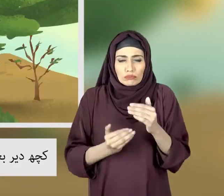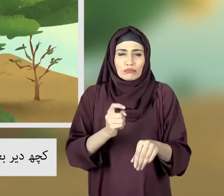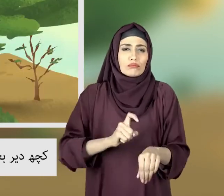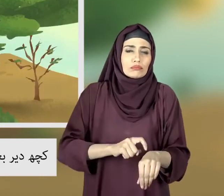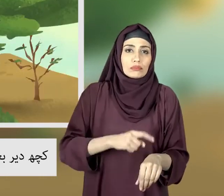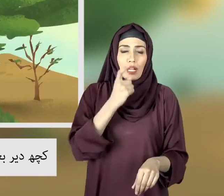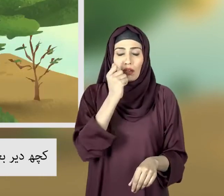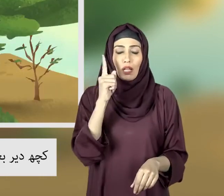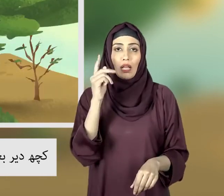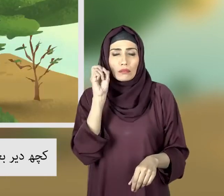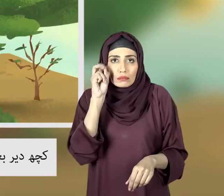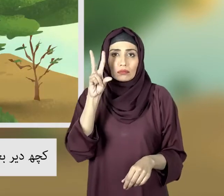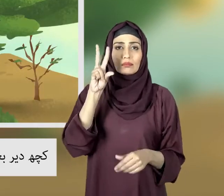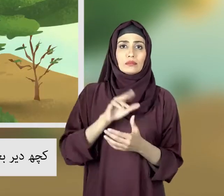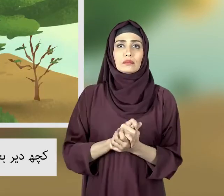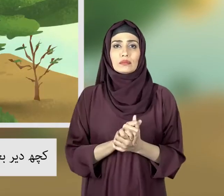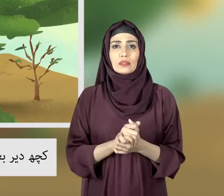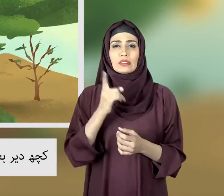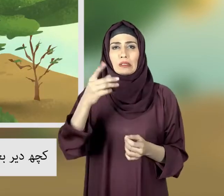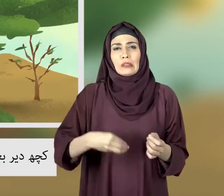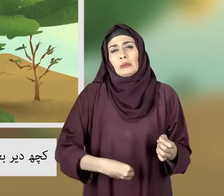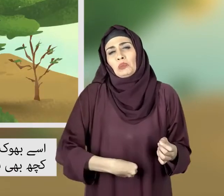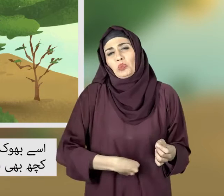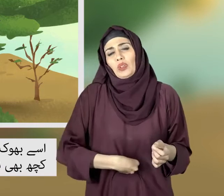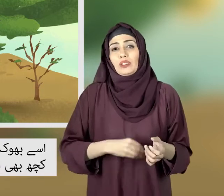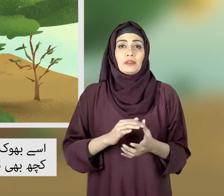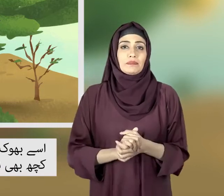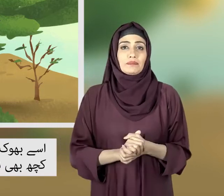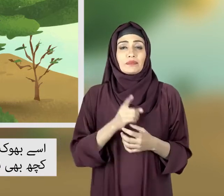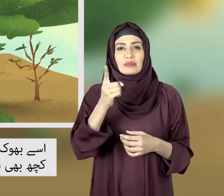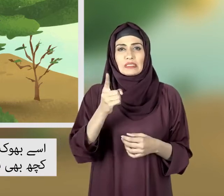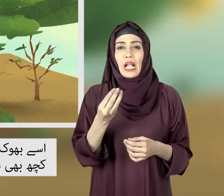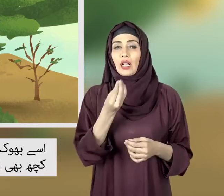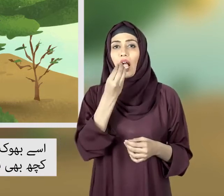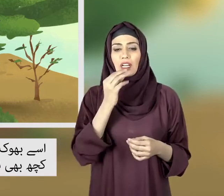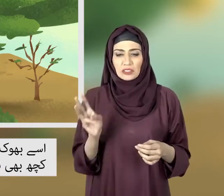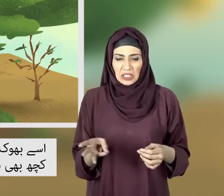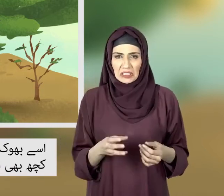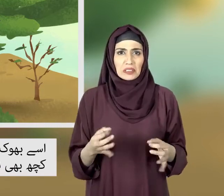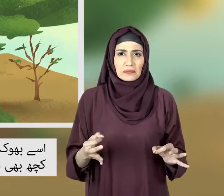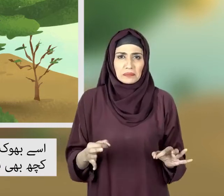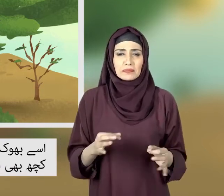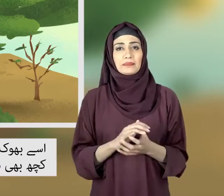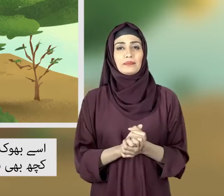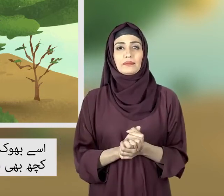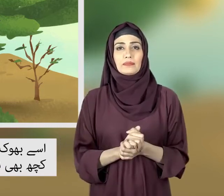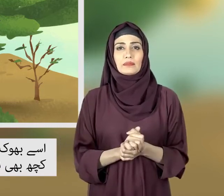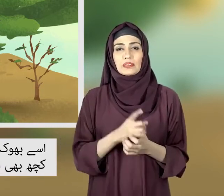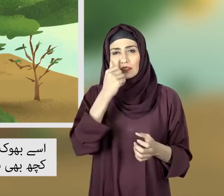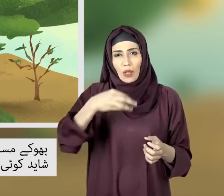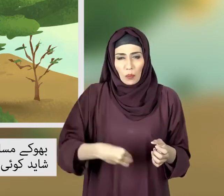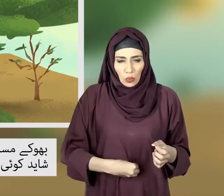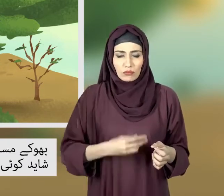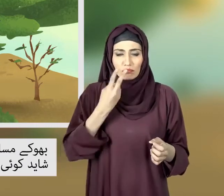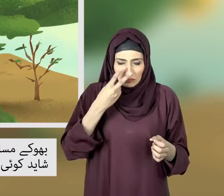کچھ دیر بعد ایک مسافر کی آنکھ کھلی اسے بھوک لگی تھی مگر اس کے پاس کھانے کو کچھ بھی نہ تھا